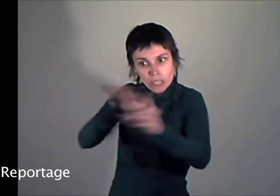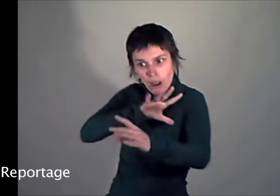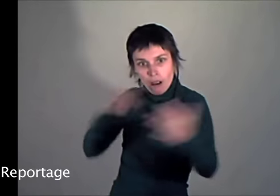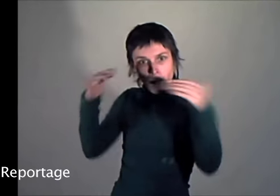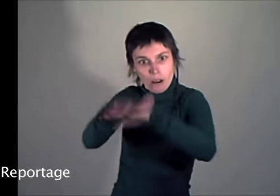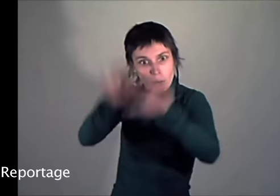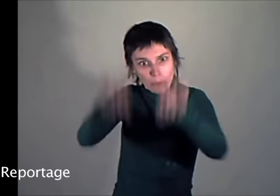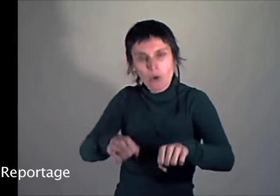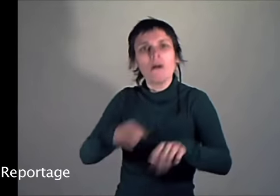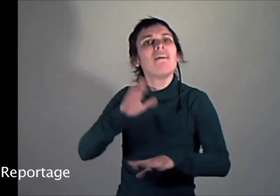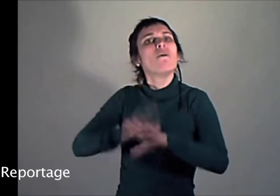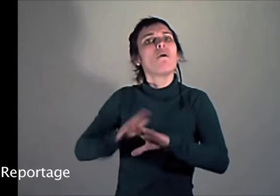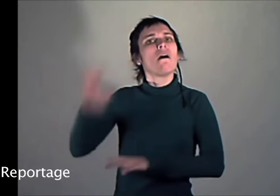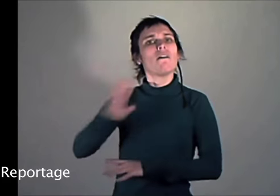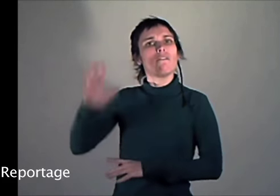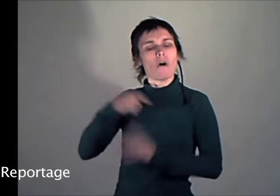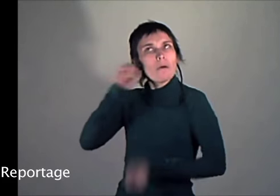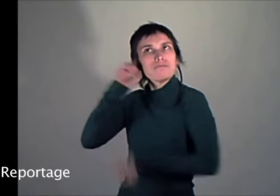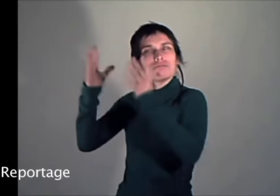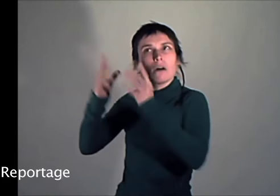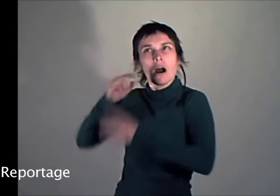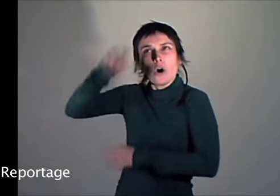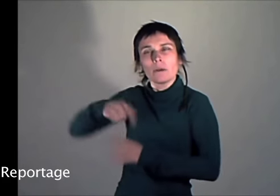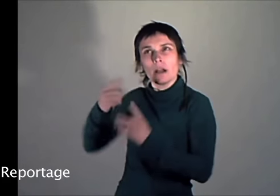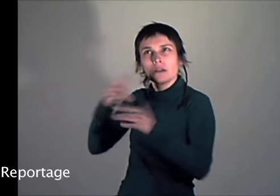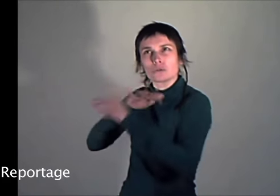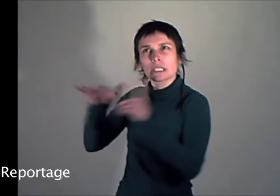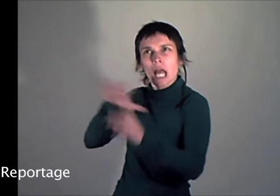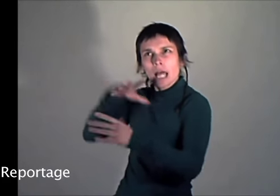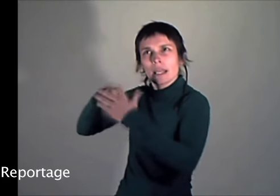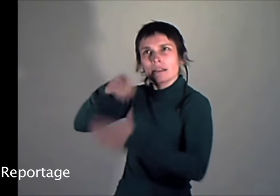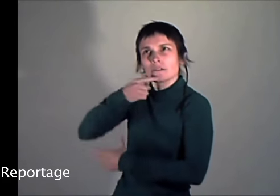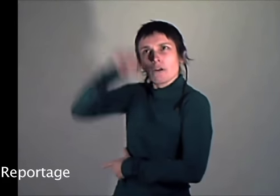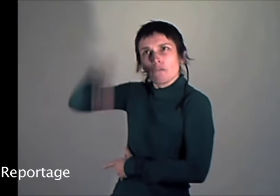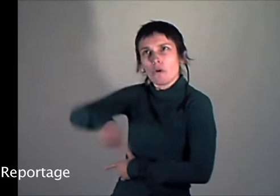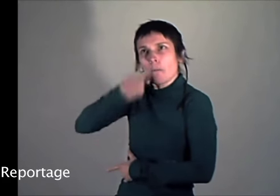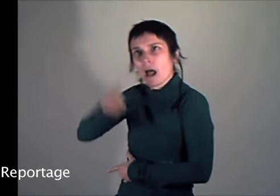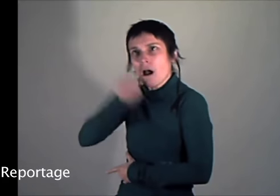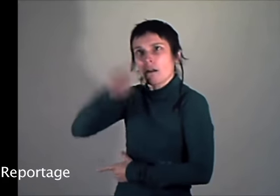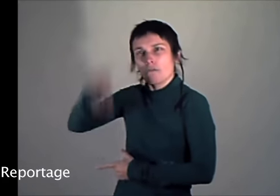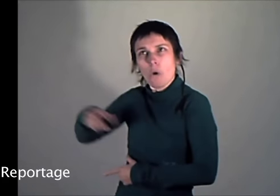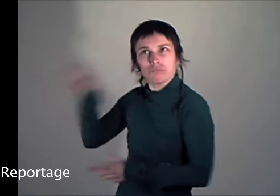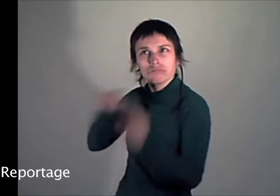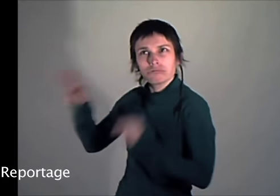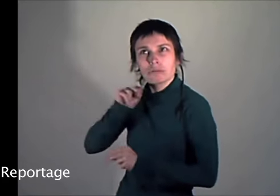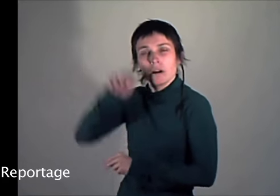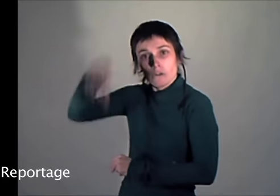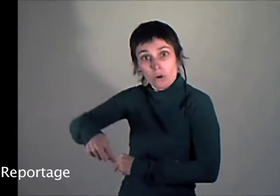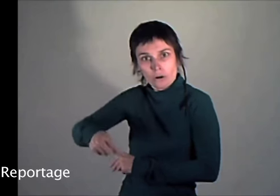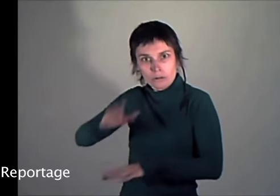ça. Et puis en plus, vous êtes intégrés. Et puis en plus, vous travaillez. Moi, on m'a dit qu'il fallait s'adapter, qu'il fallait parler, etc.